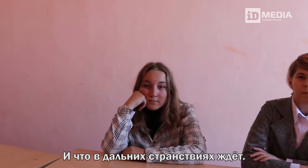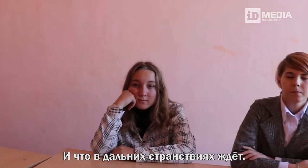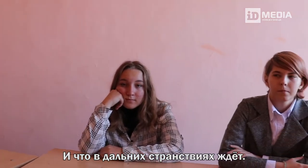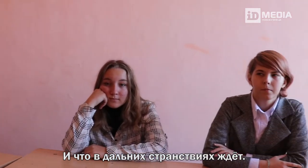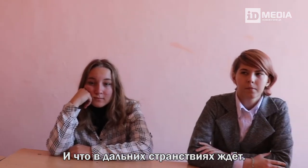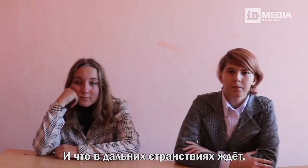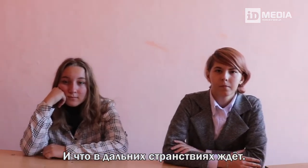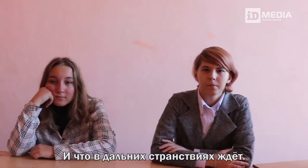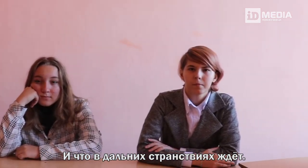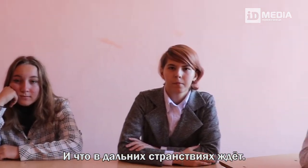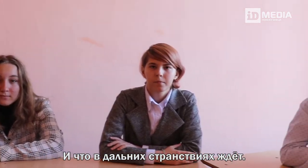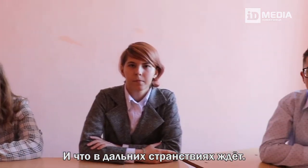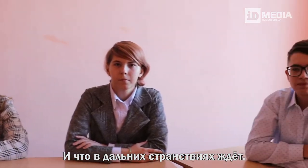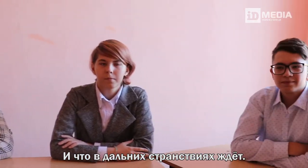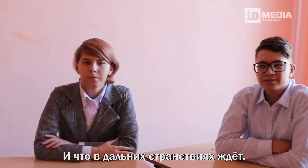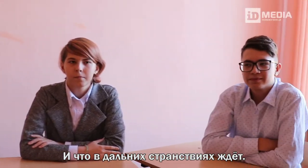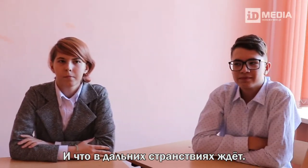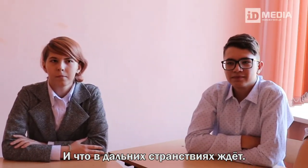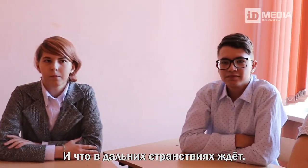что вдали страстия ждет.